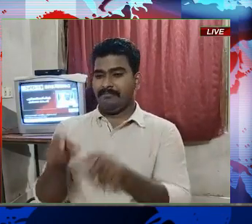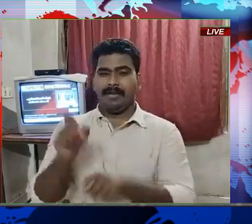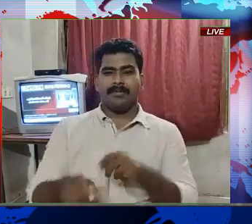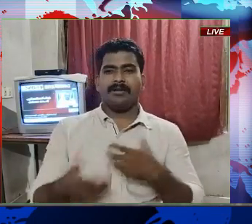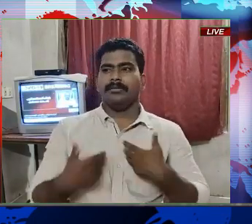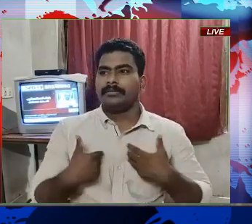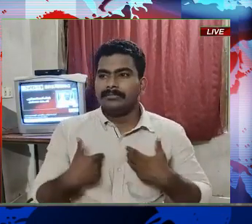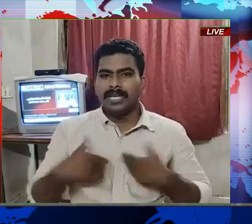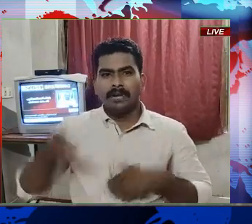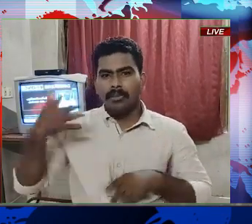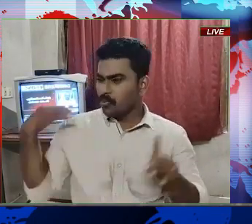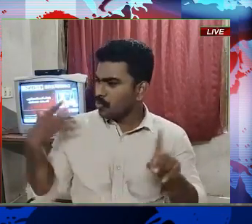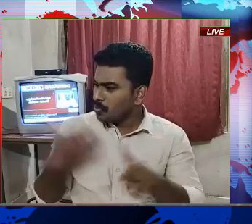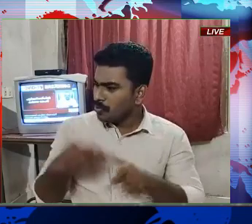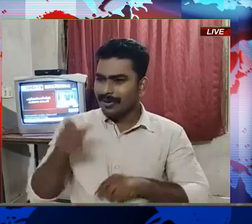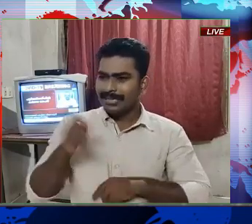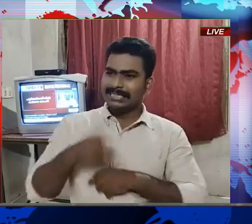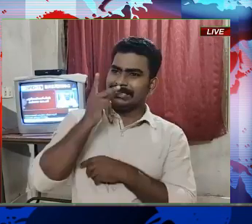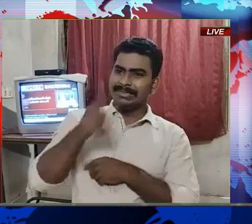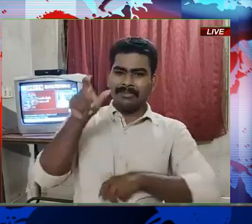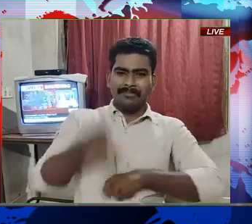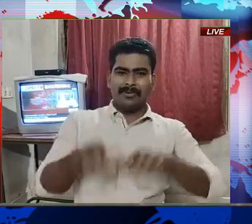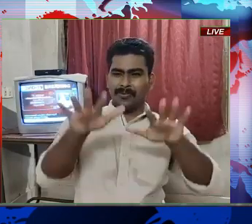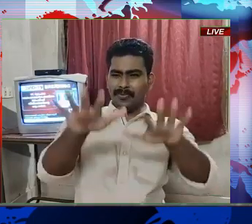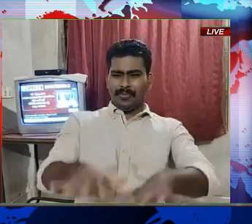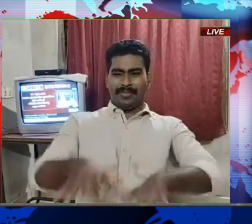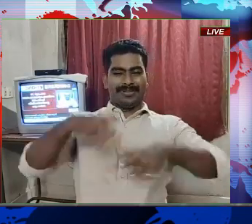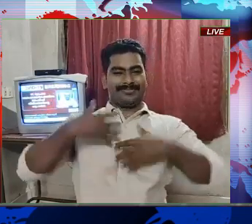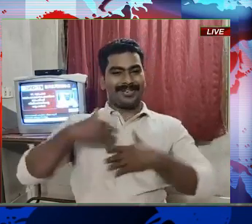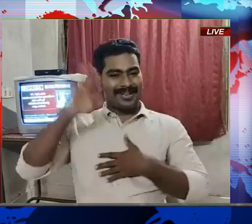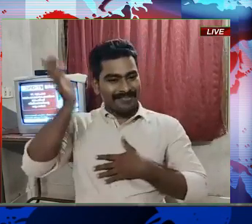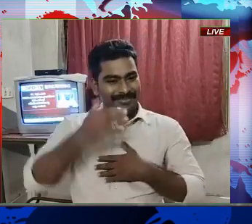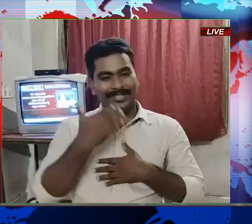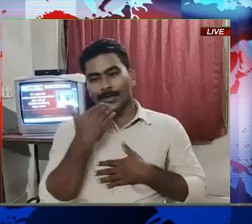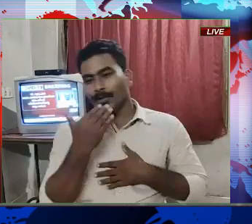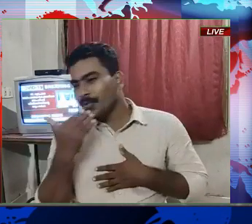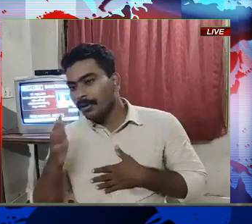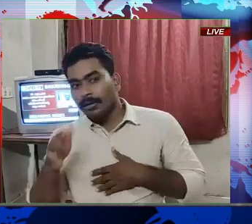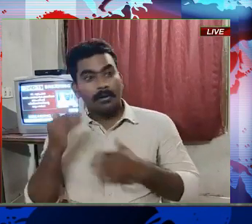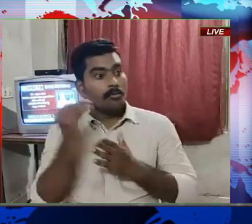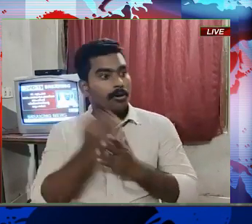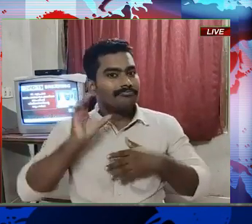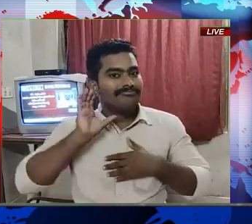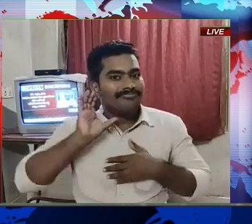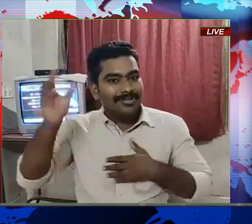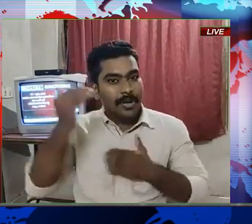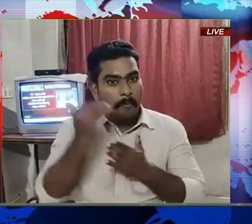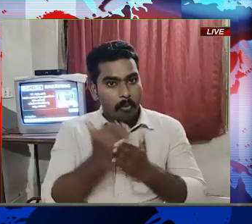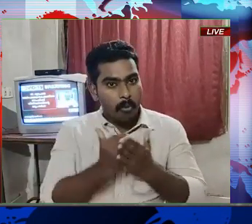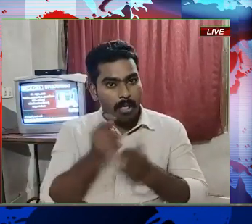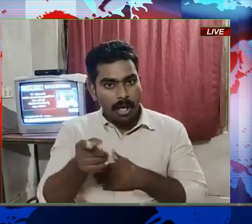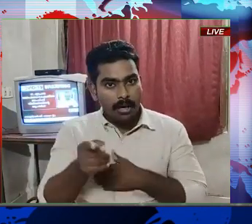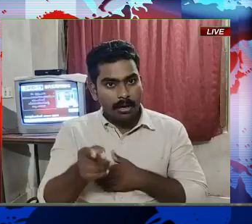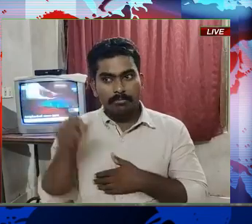സിനിമാ ചിത്രീകരണത്തിന് പോയ സംഘം ബ്ലസിയും പൃഥ്വിരാജും ഉൾപ്പെടെ